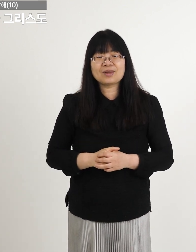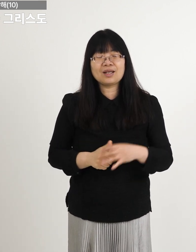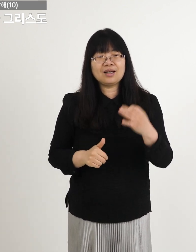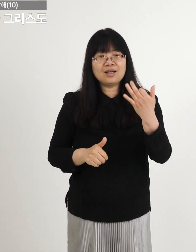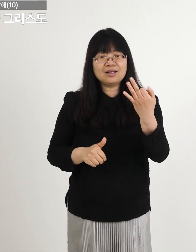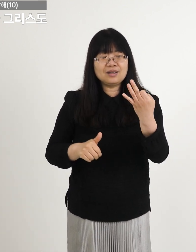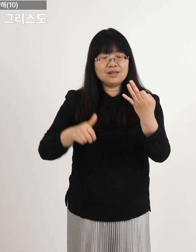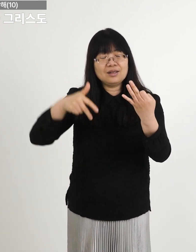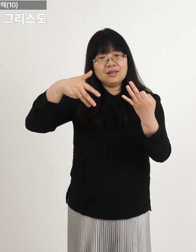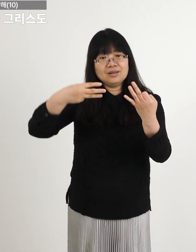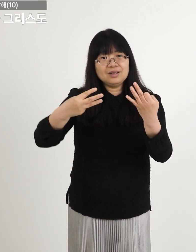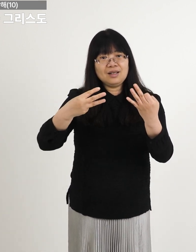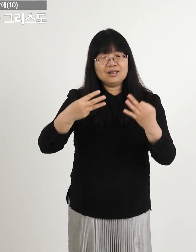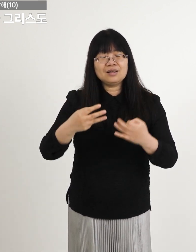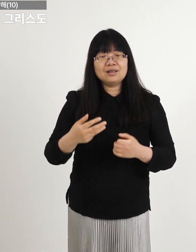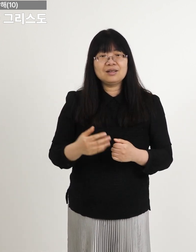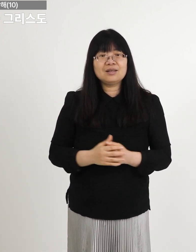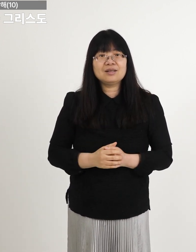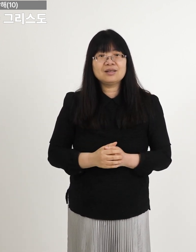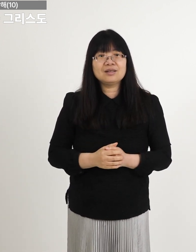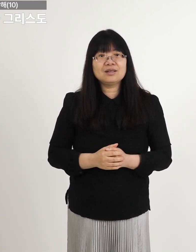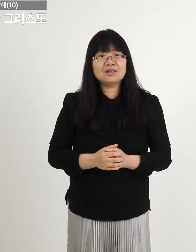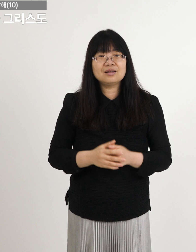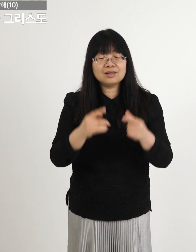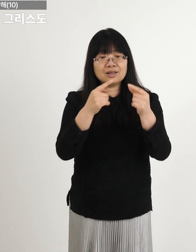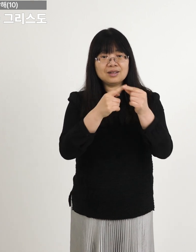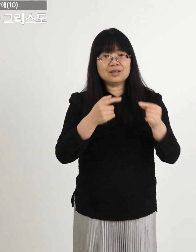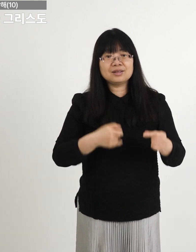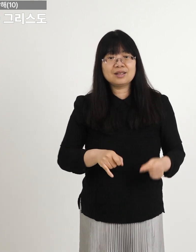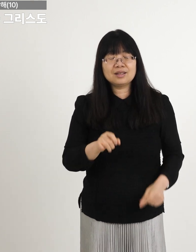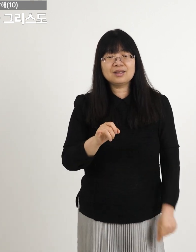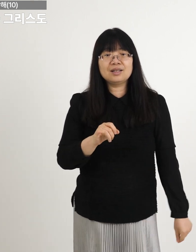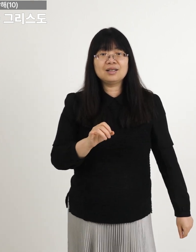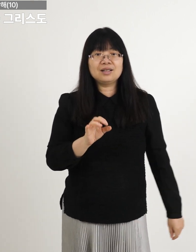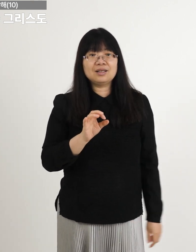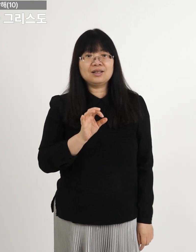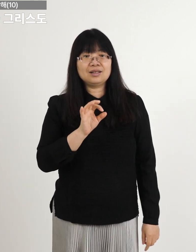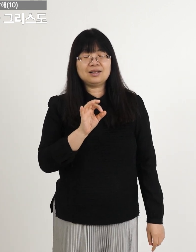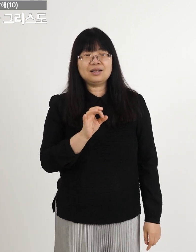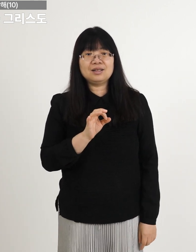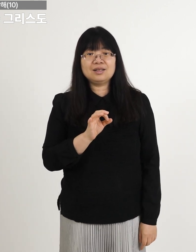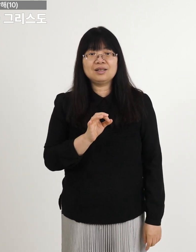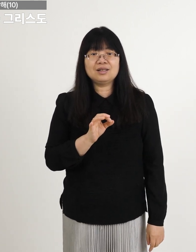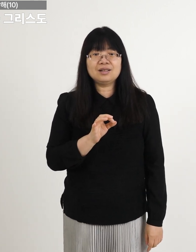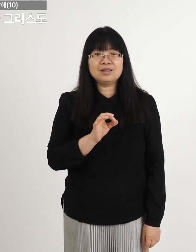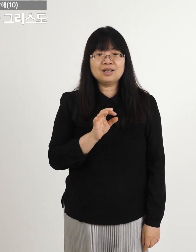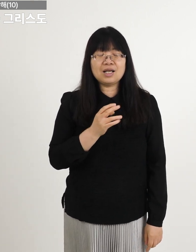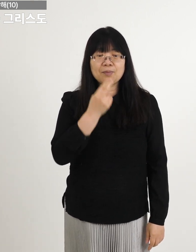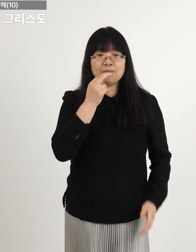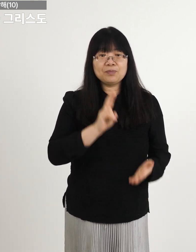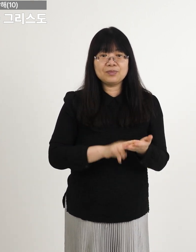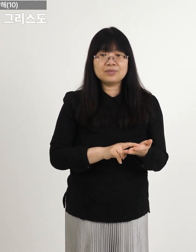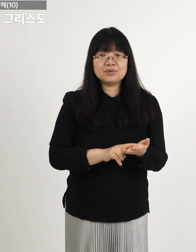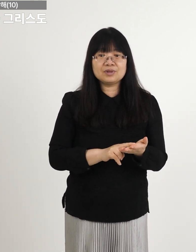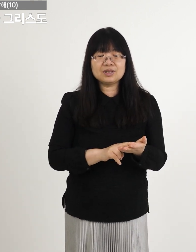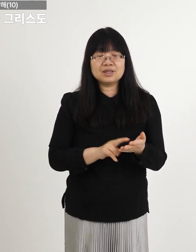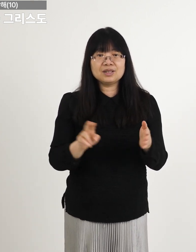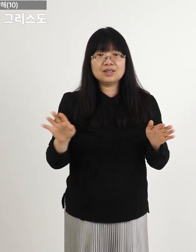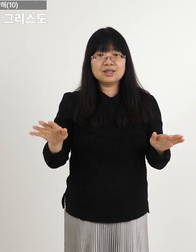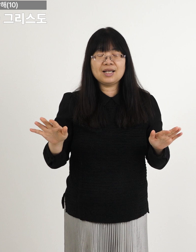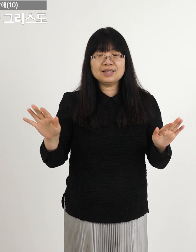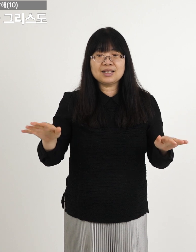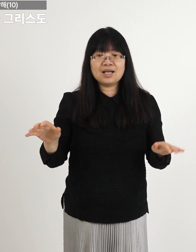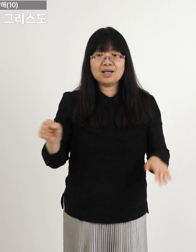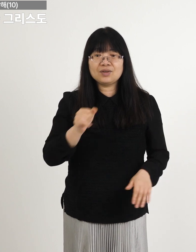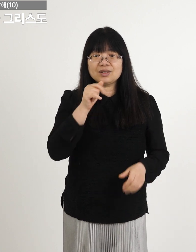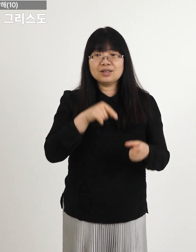14절. 그가 첫째 딸은 여미마, 이 비둘기라는 뜻인데, 비둘기의 그 새가 갖는